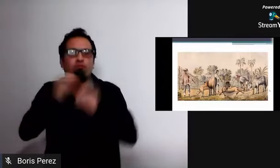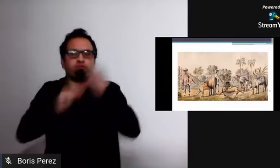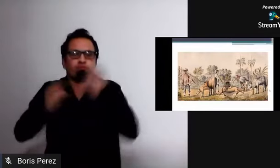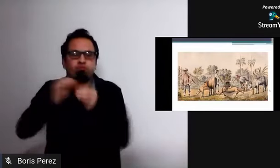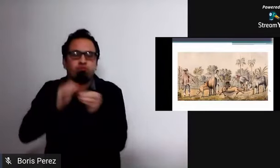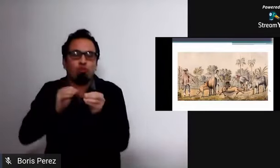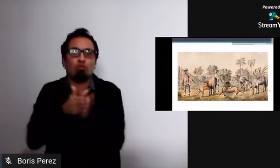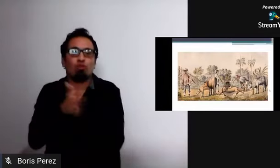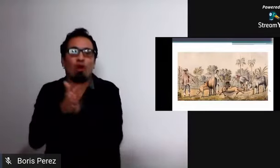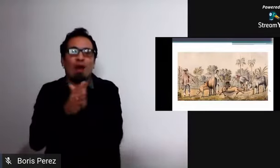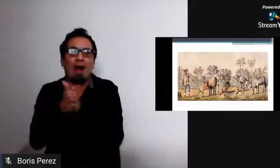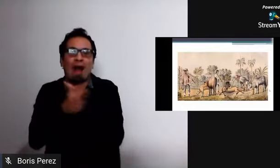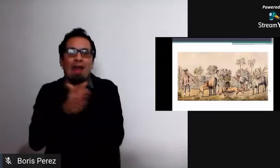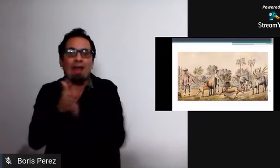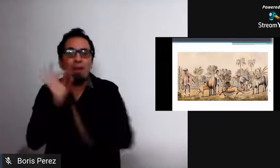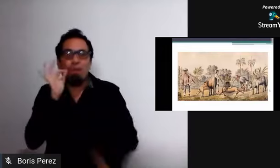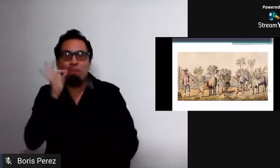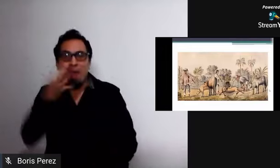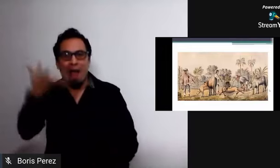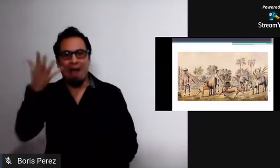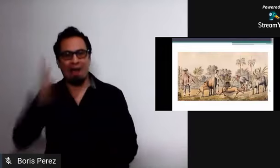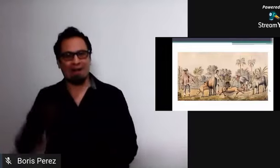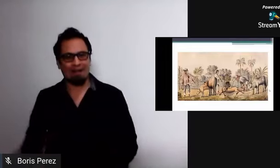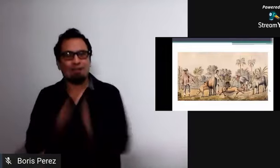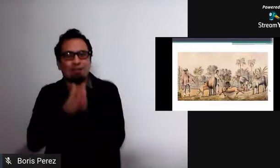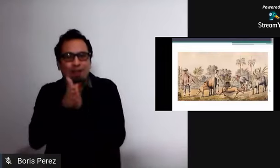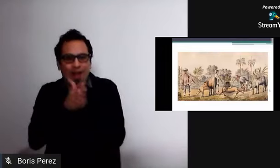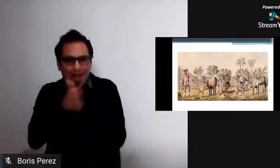de un producto